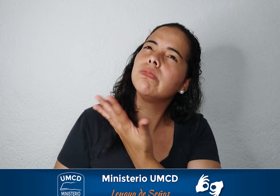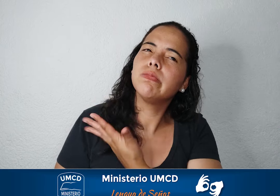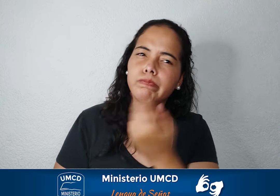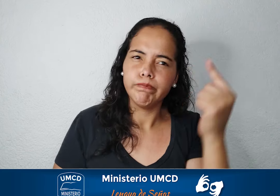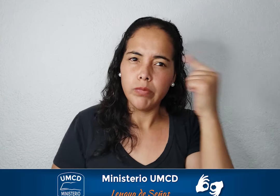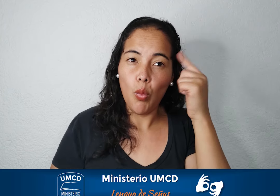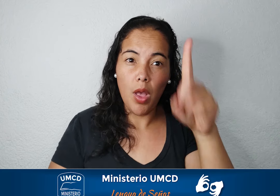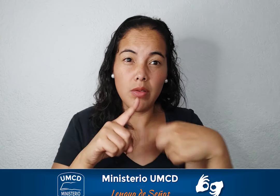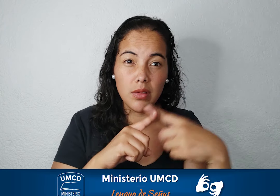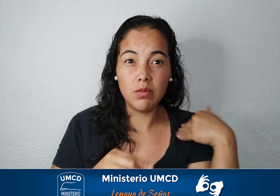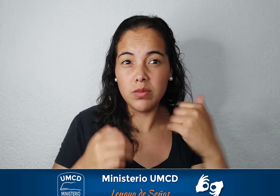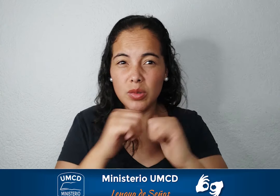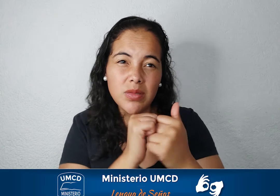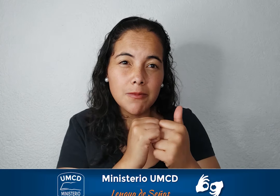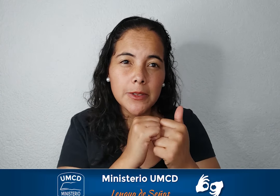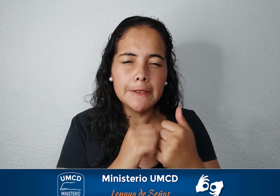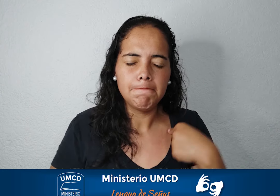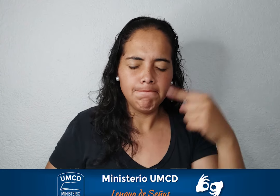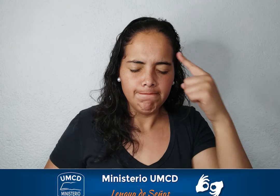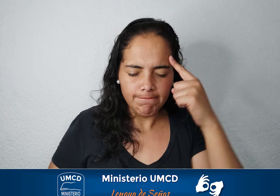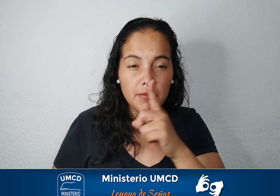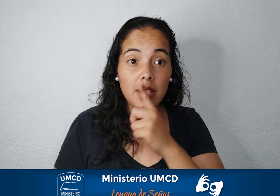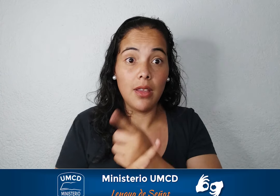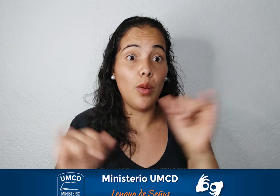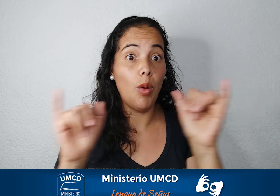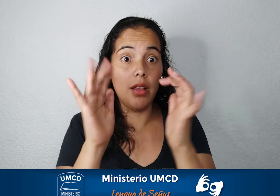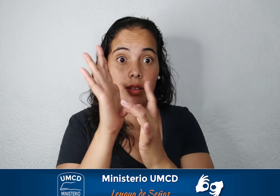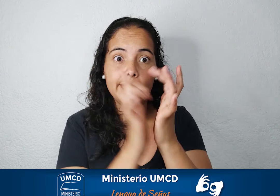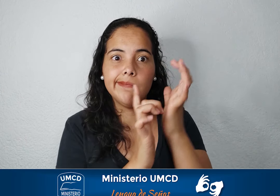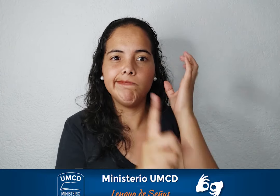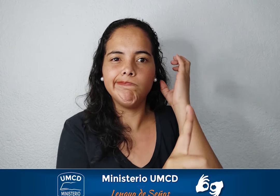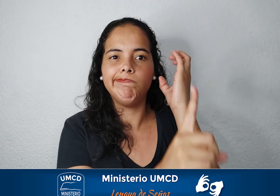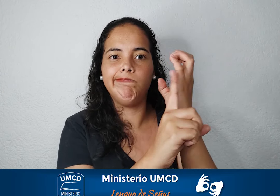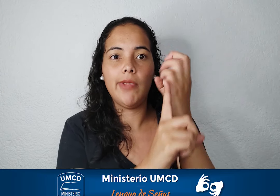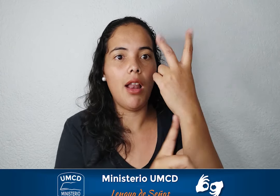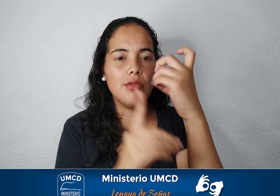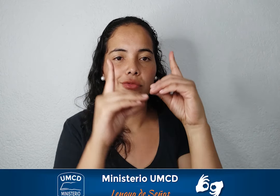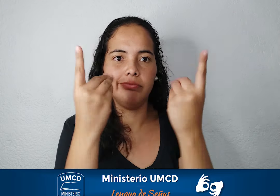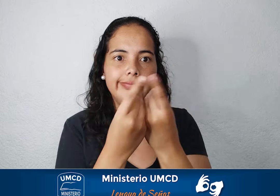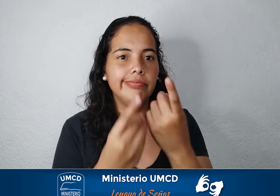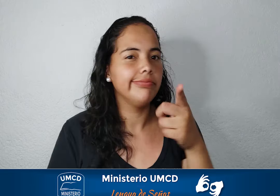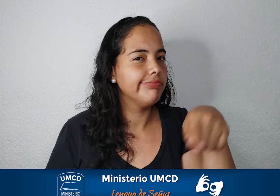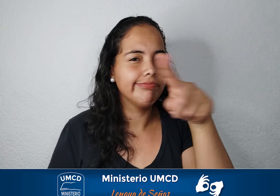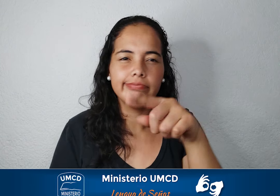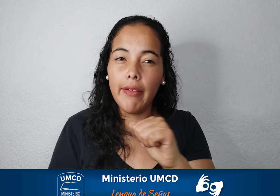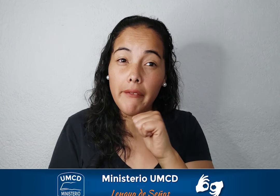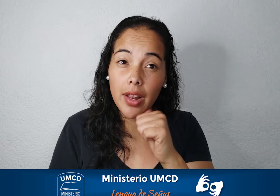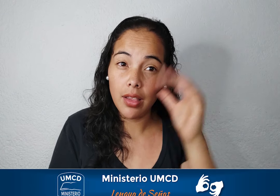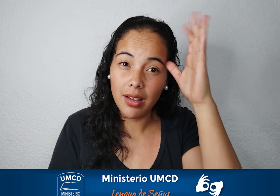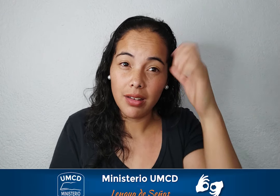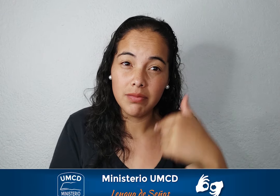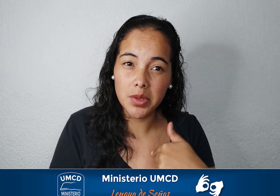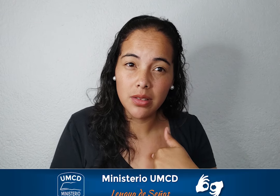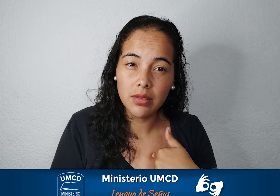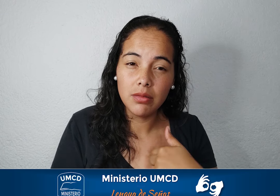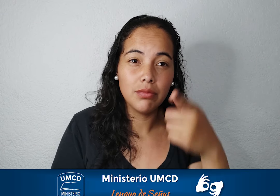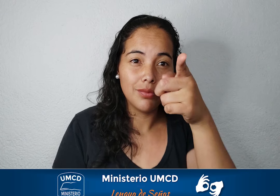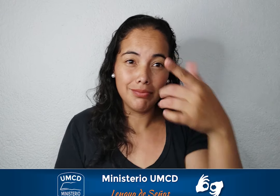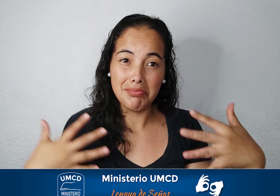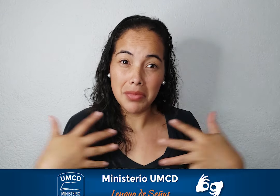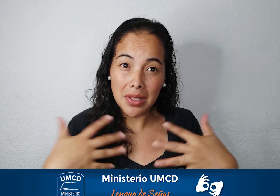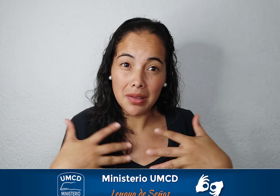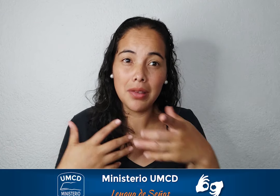o actuamos. Jesús les reprendió porque les dice, ¿todavía no creen en mí?